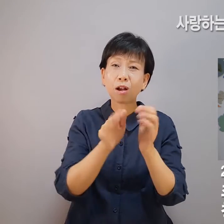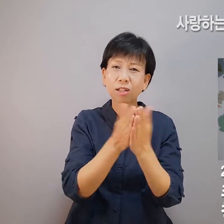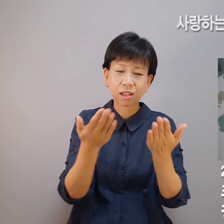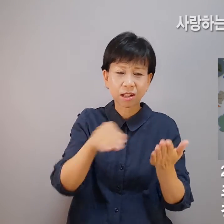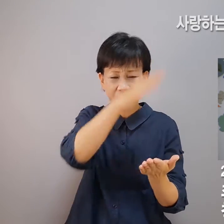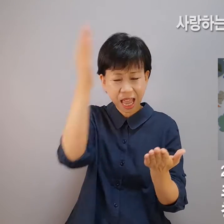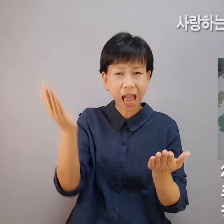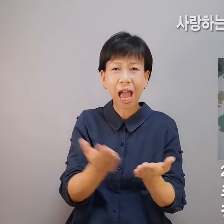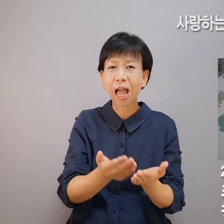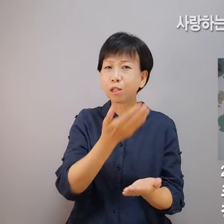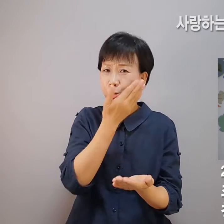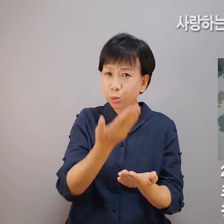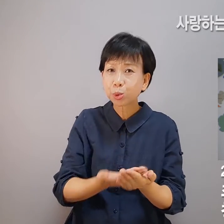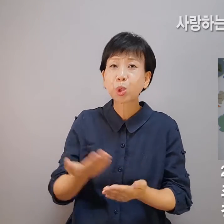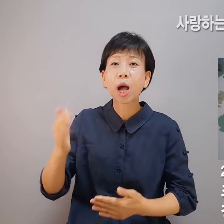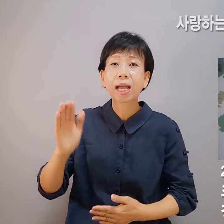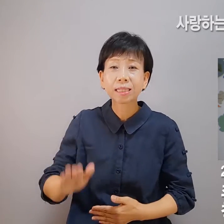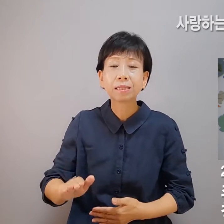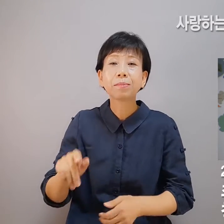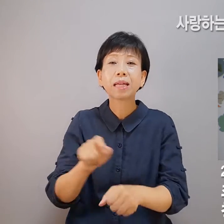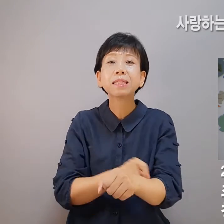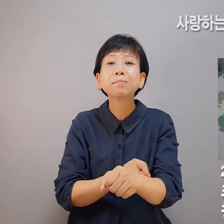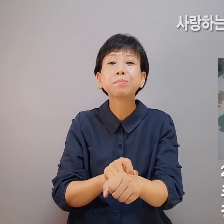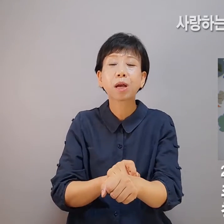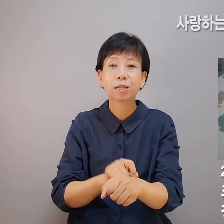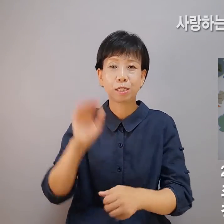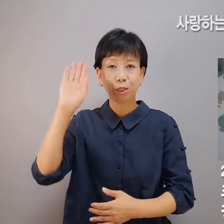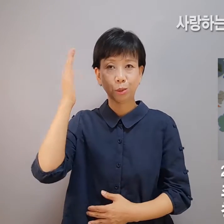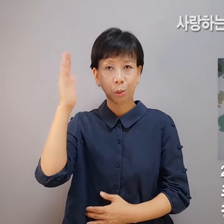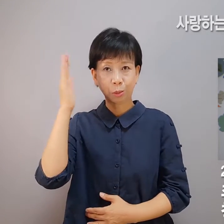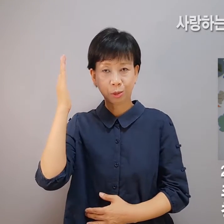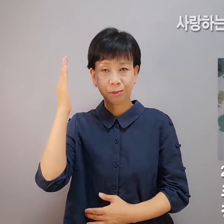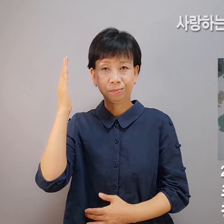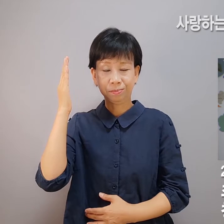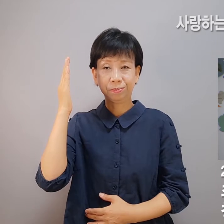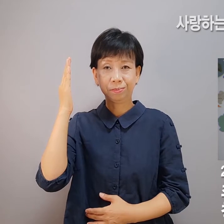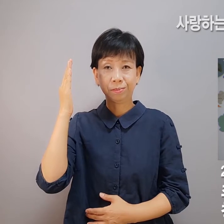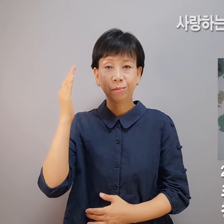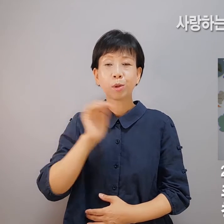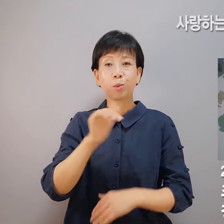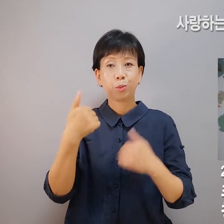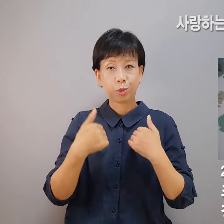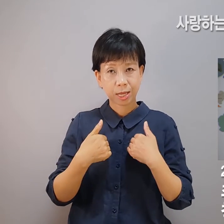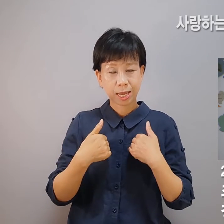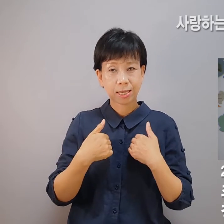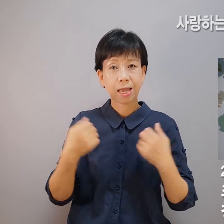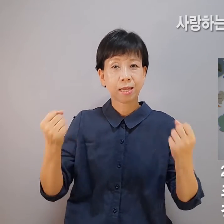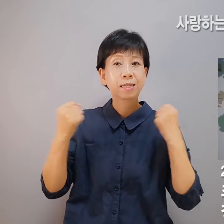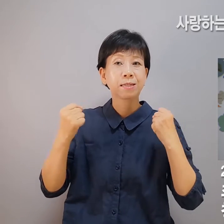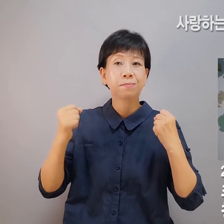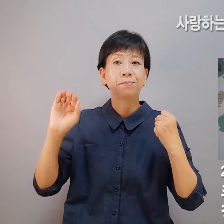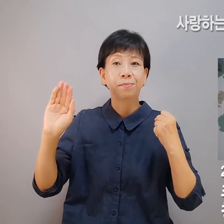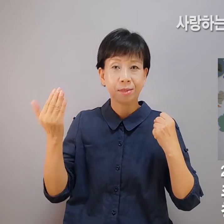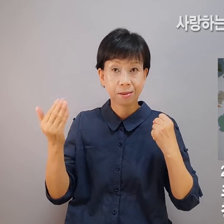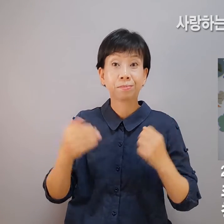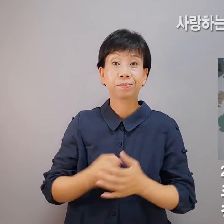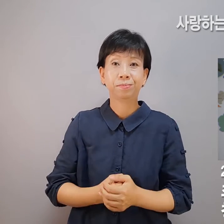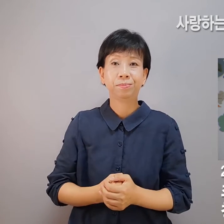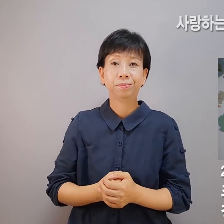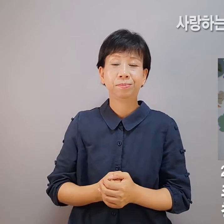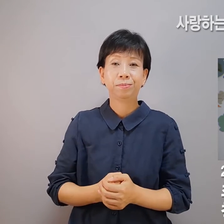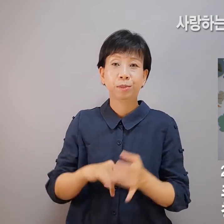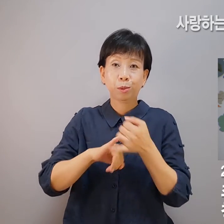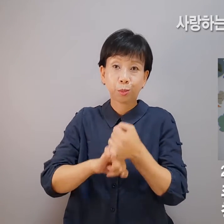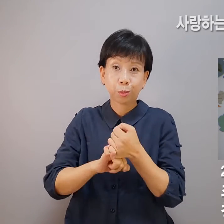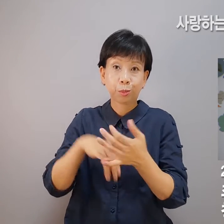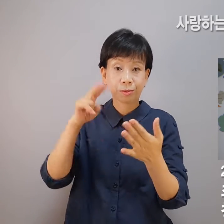중요한 말씀이 없겠지만 요즘 같은 시대에 이 말씀이 우리에게 또 힘이 되는 말씀이니까요. 한번 꼭